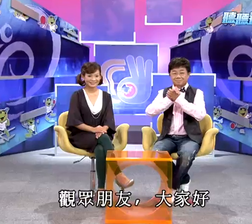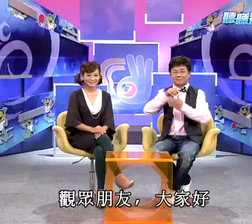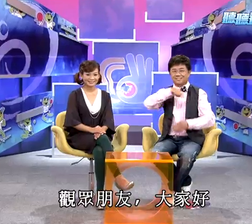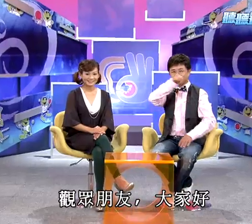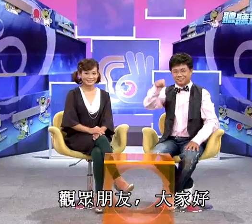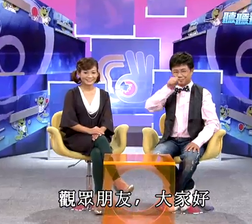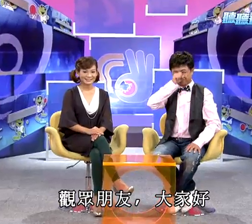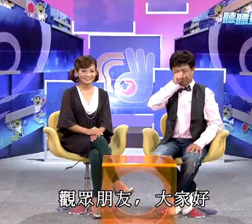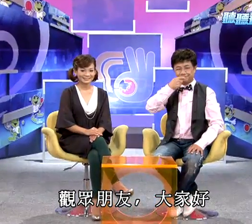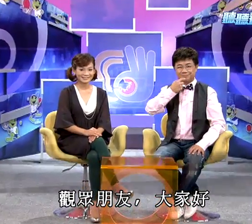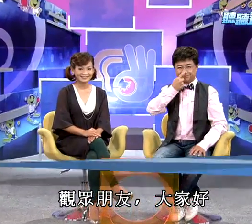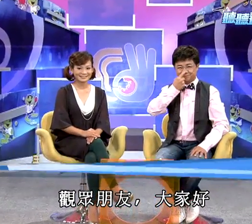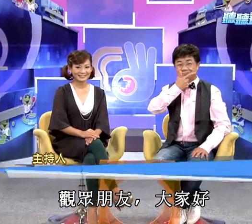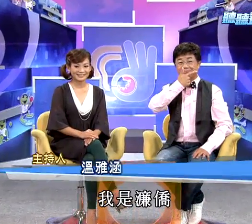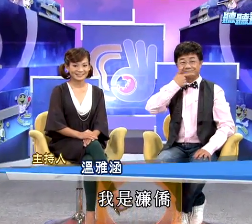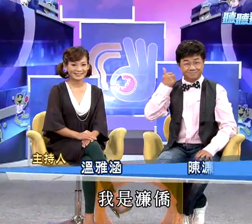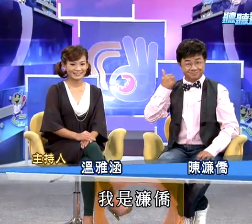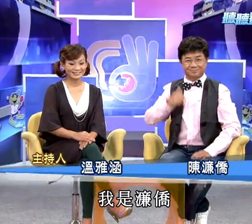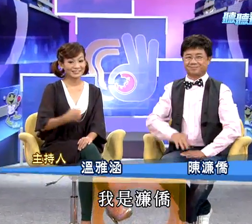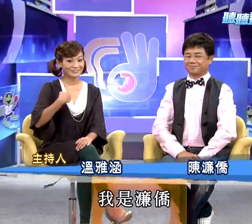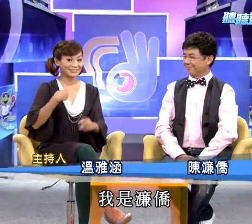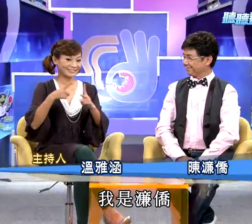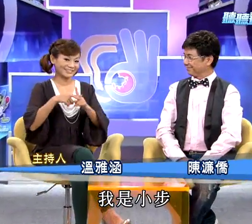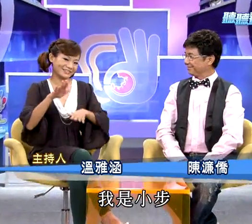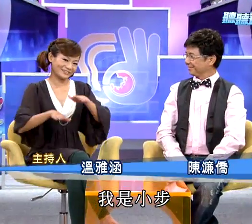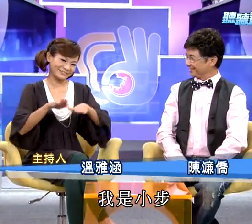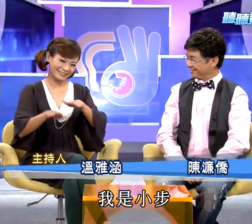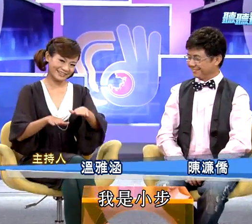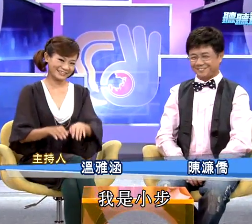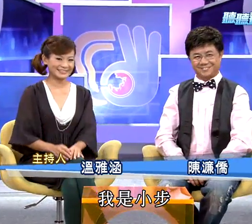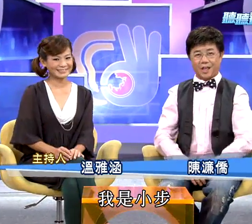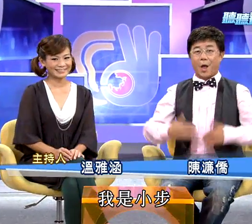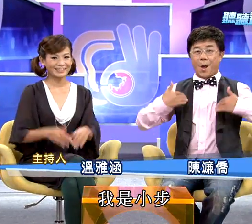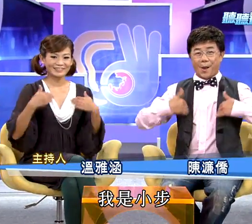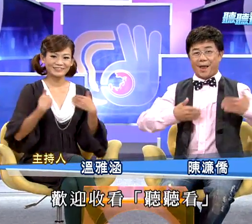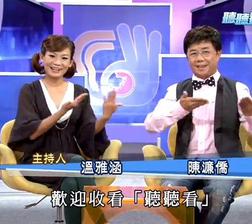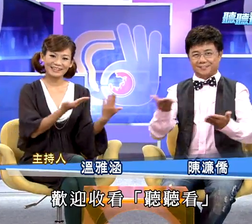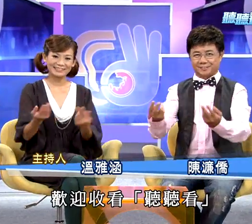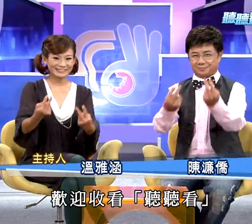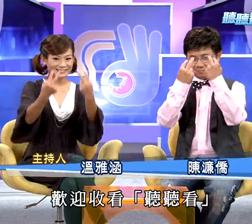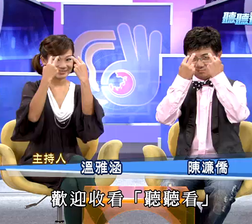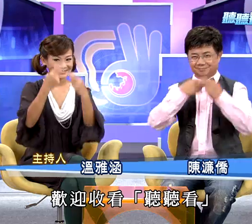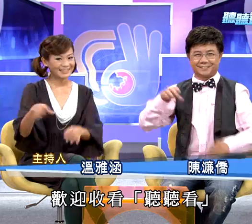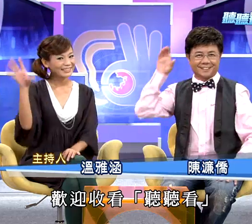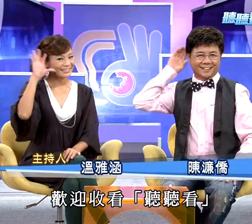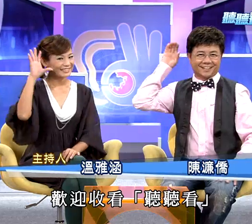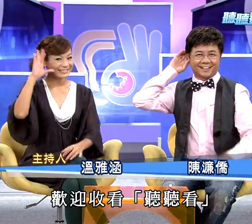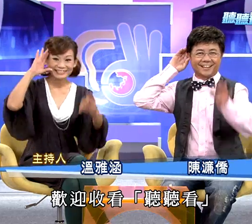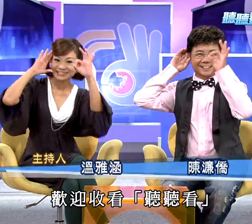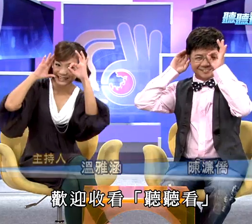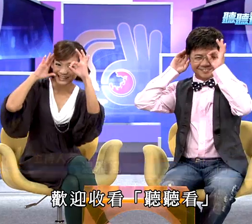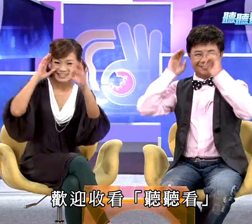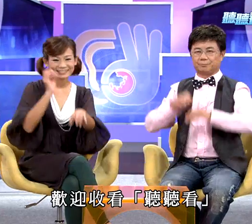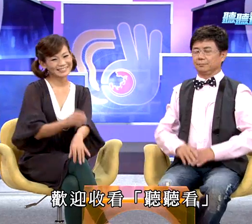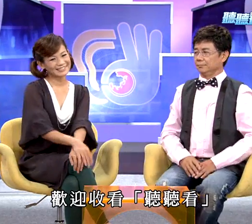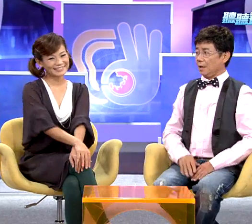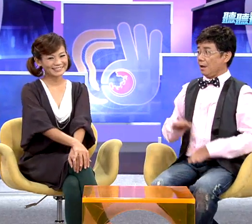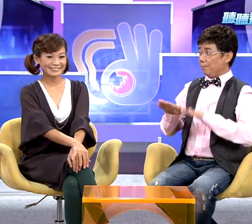观众朋友，大家好，我是连乔， 我是小布， 欢迎收看《听听看》。